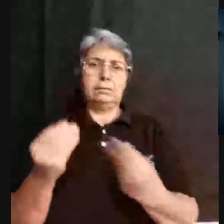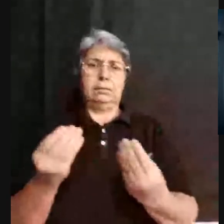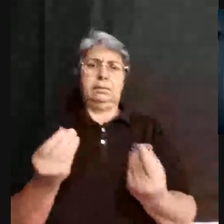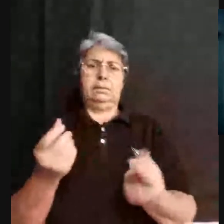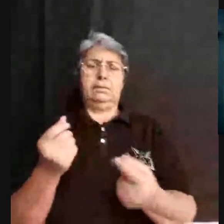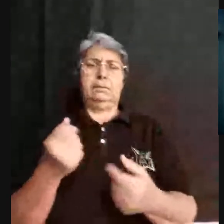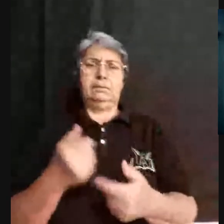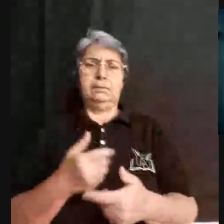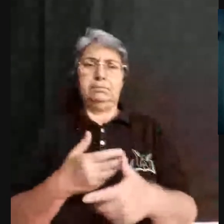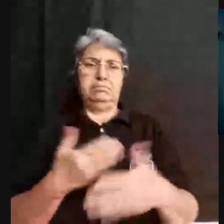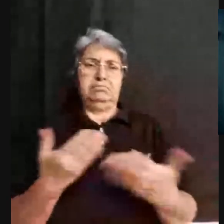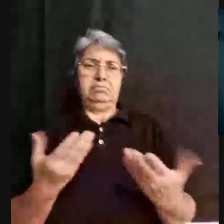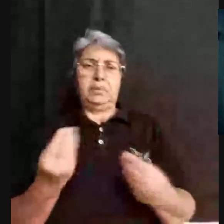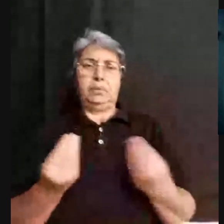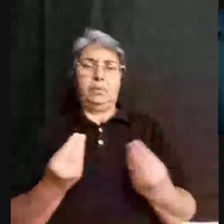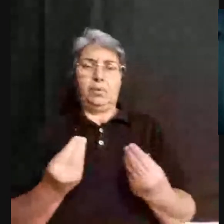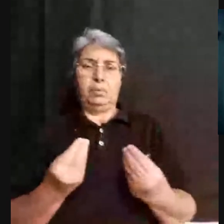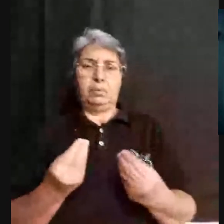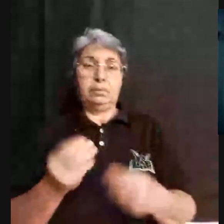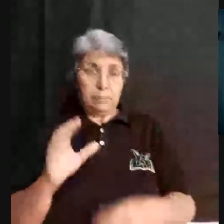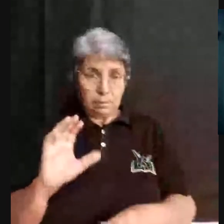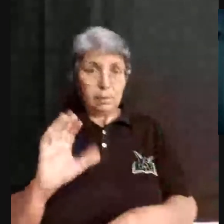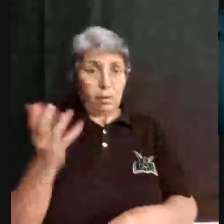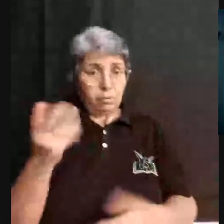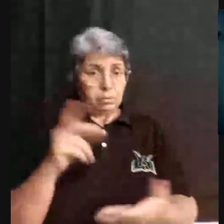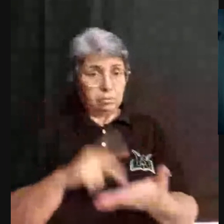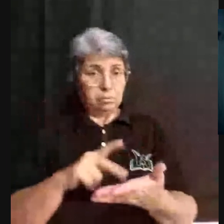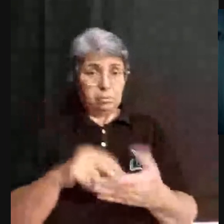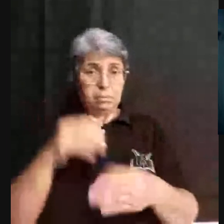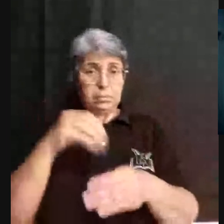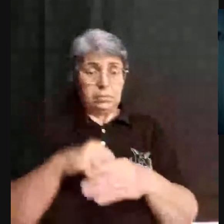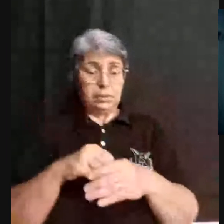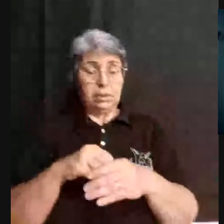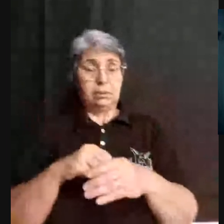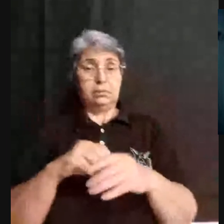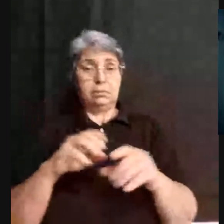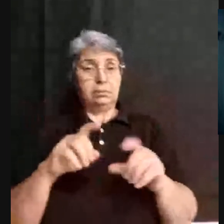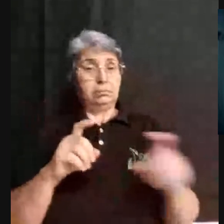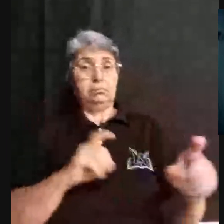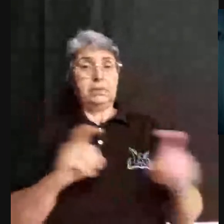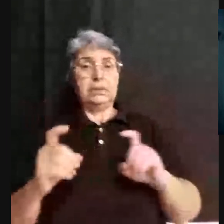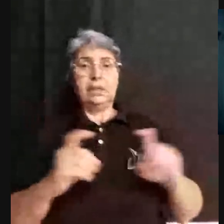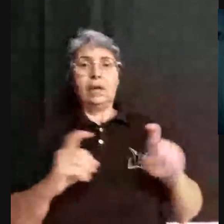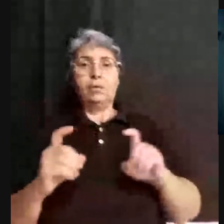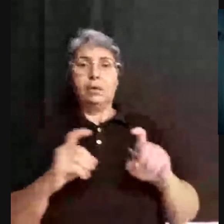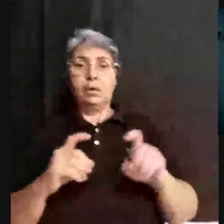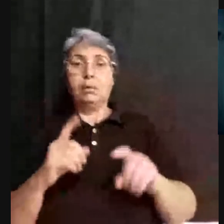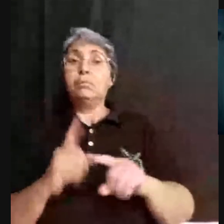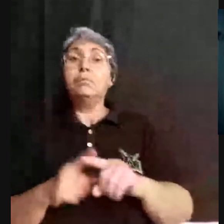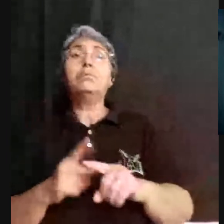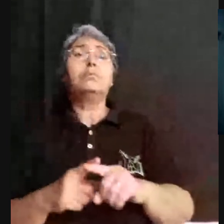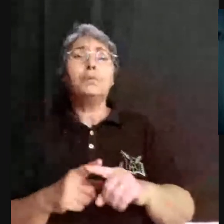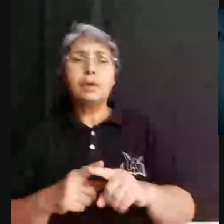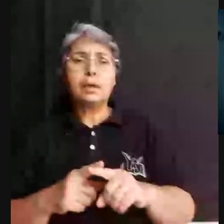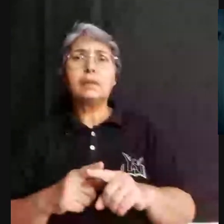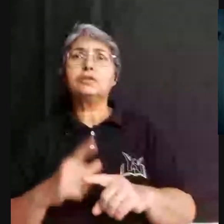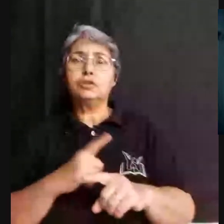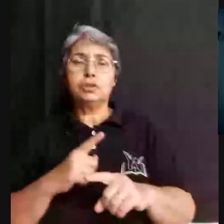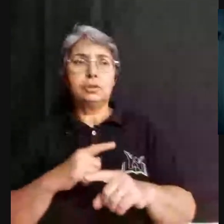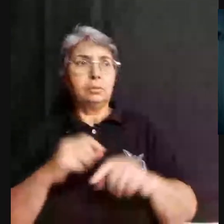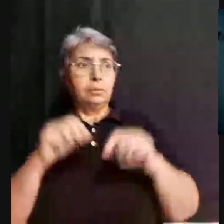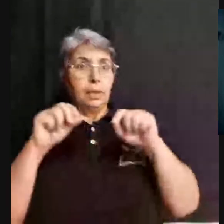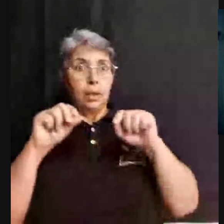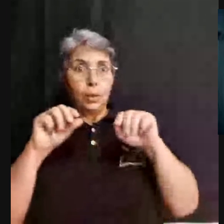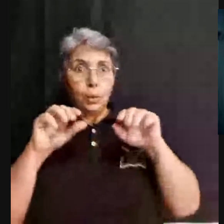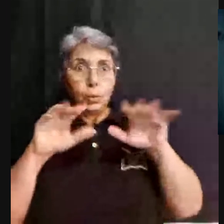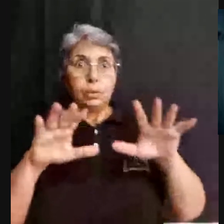tal como ocorreu na Conferência Geral, porque a luz que havia irradiado dessa mensagem era